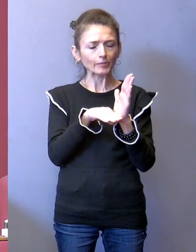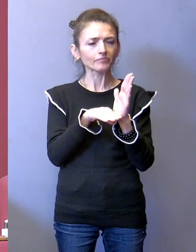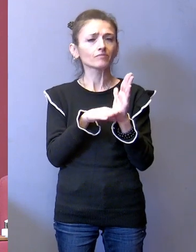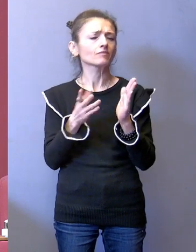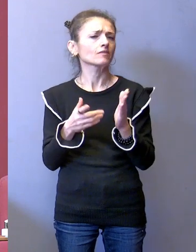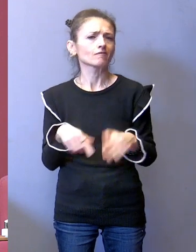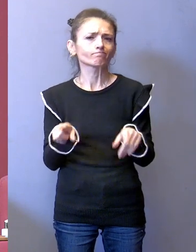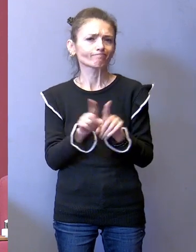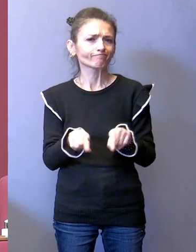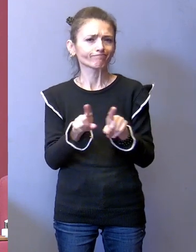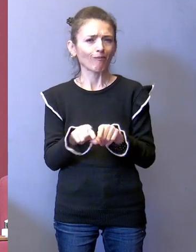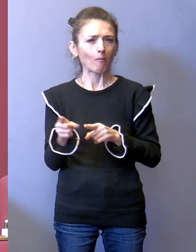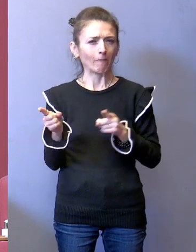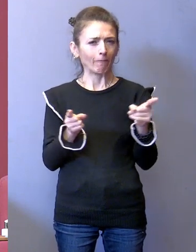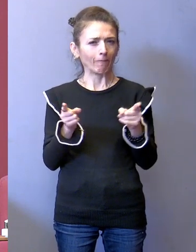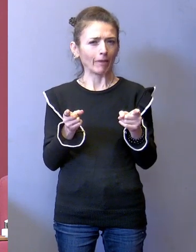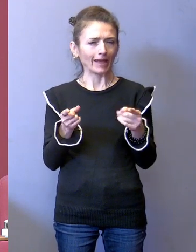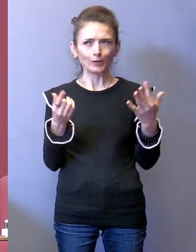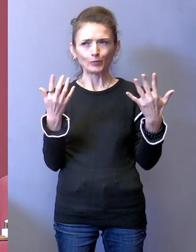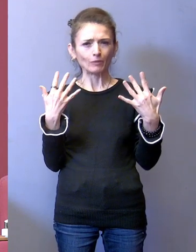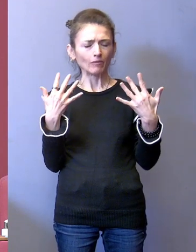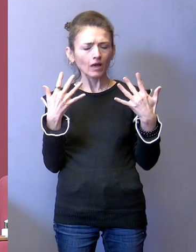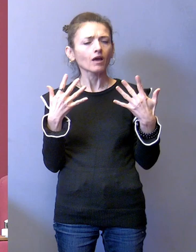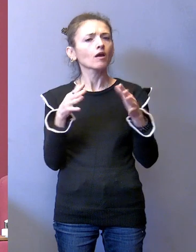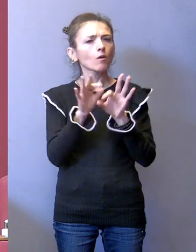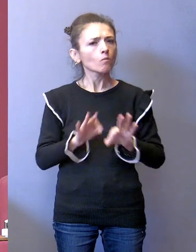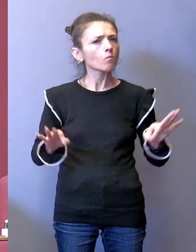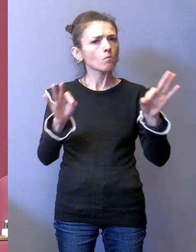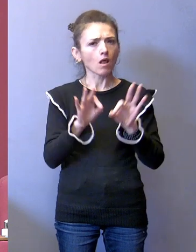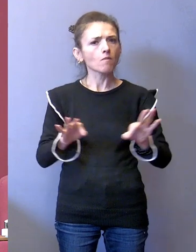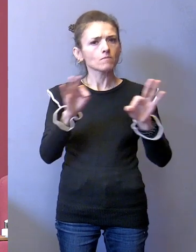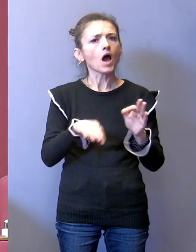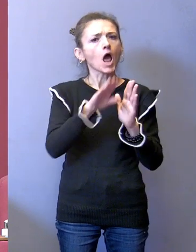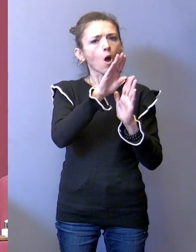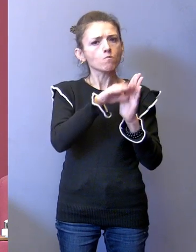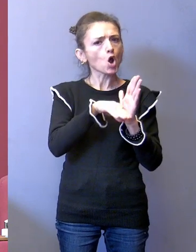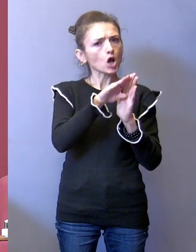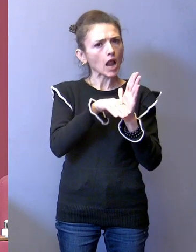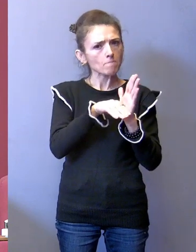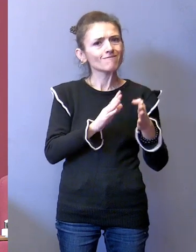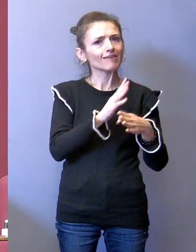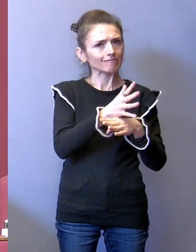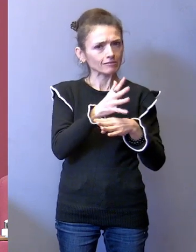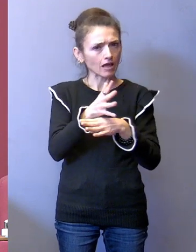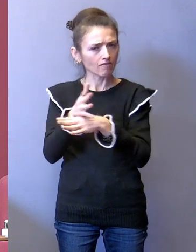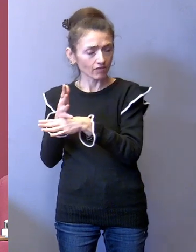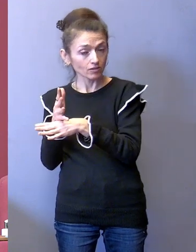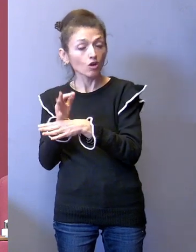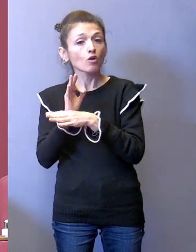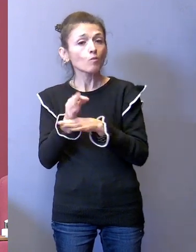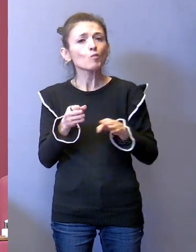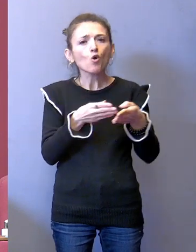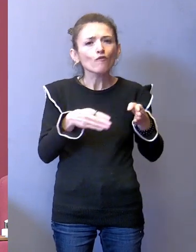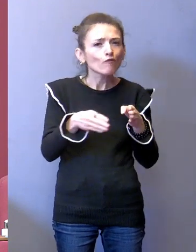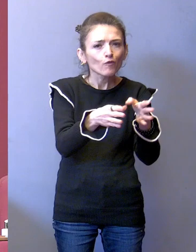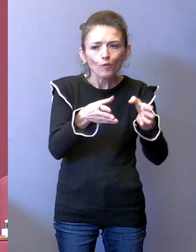questa stagione si stanno predisponendo tutti i programmi di intervento interventi dei Rivi nei Rivi